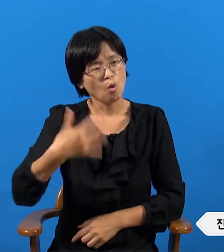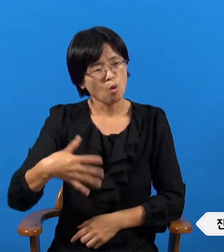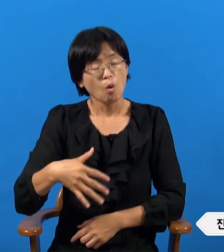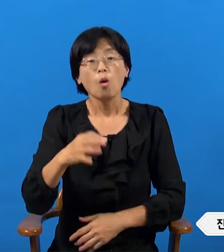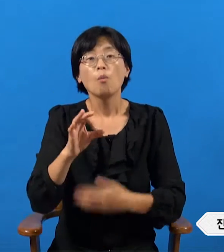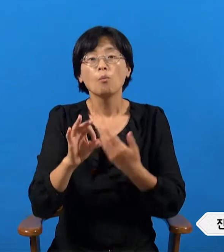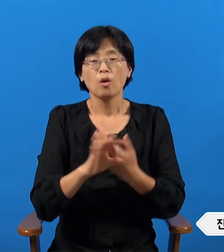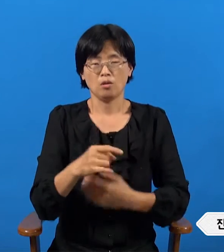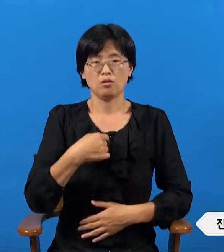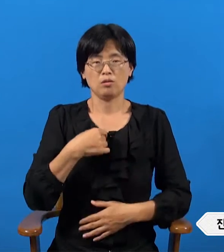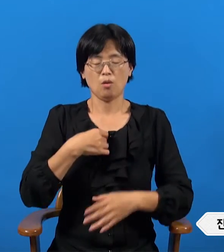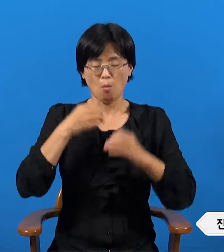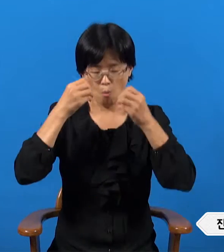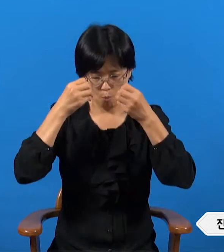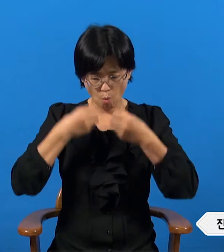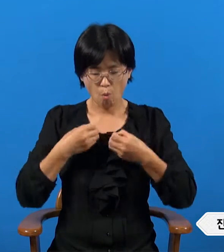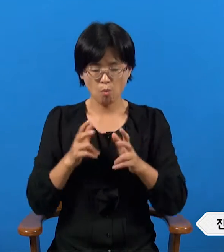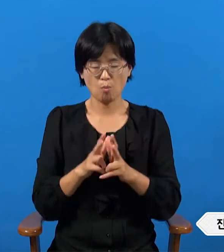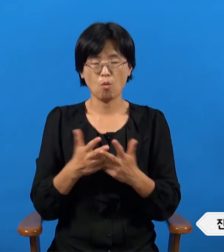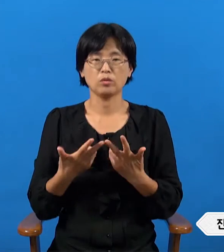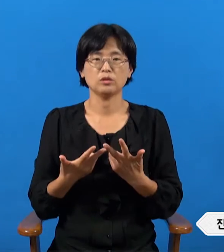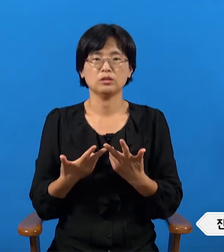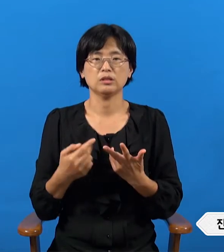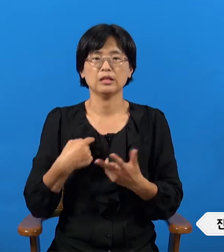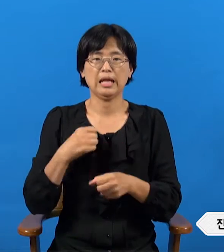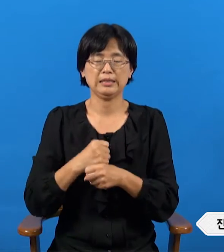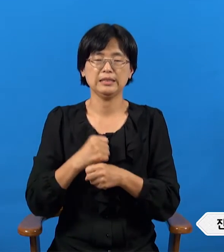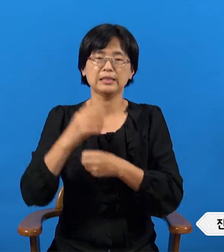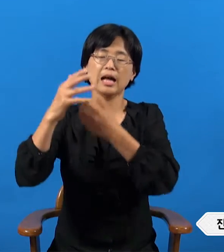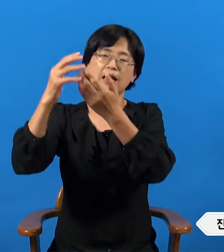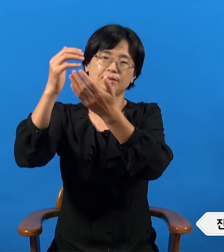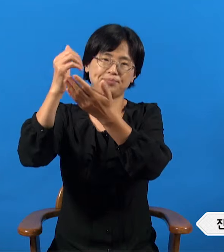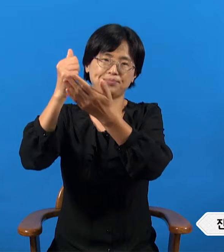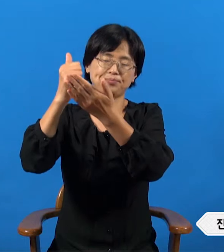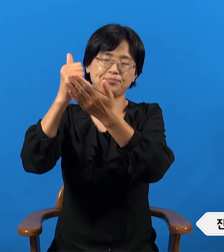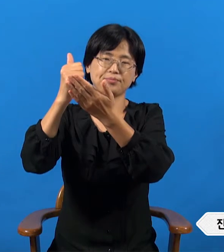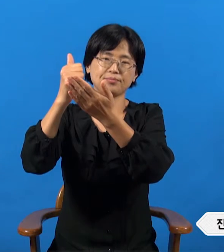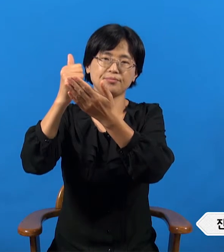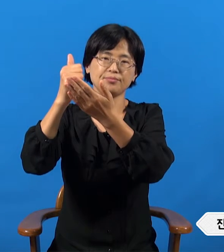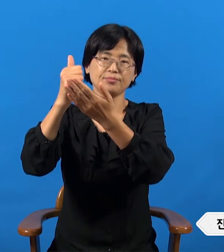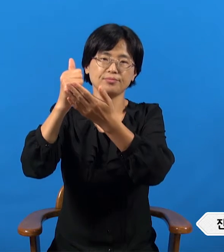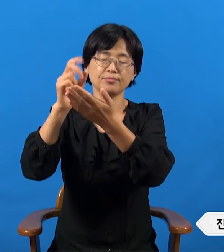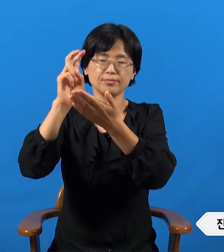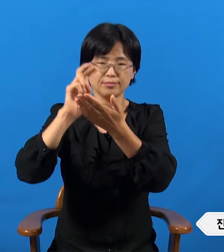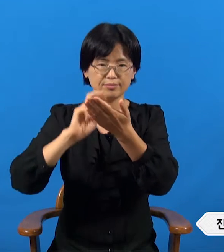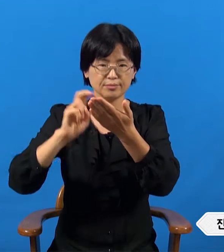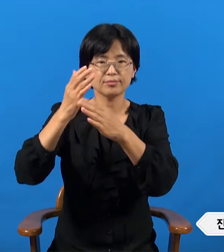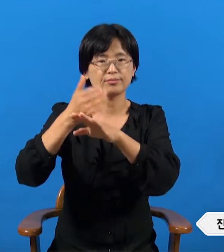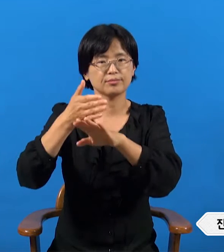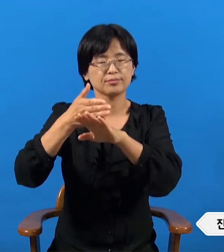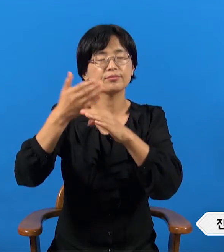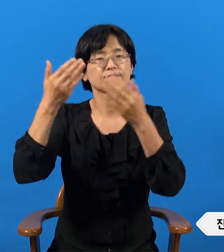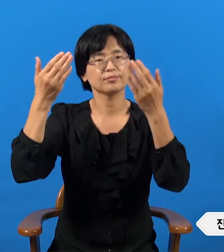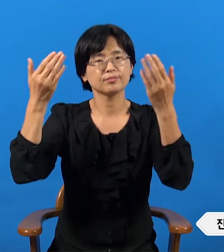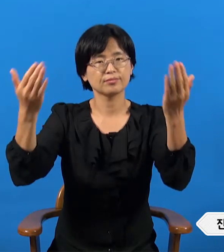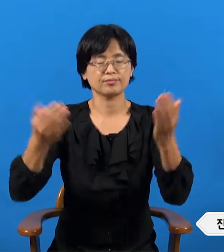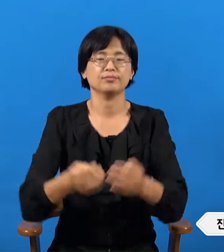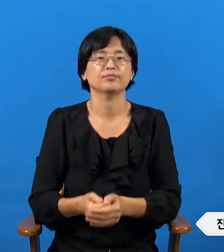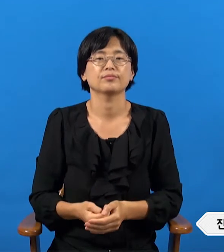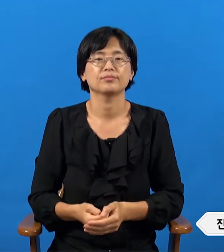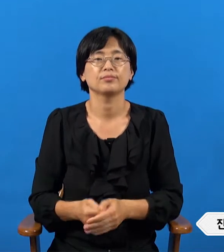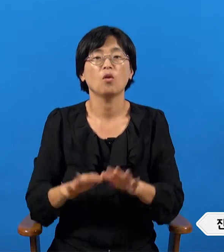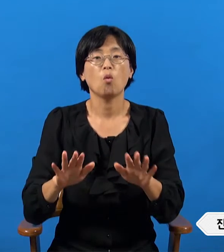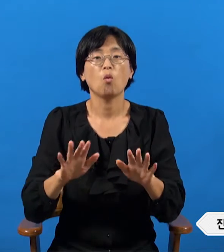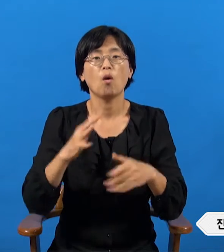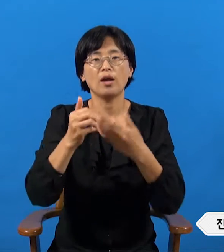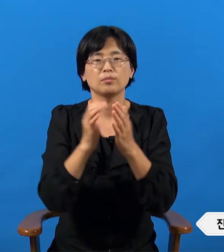놀라고 있다면, 나의 경이로움 가운데 나를 지으신 그 하나님 앞에 찬양과 감사를